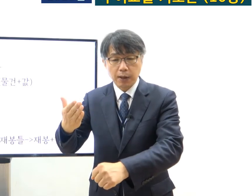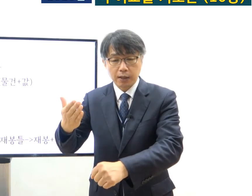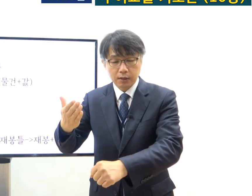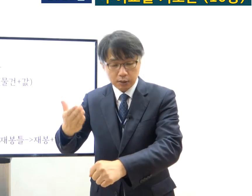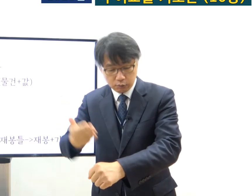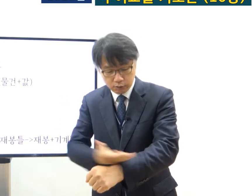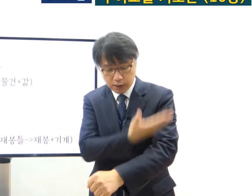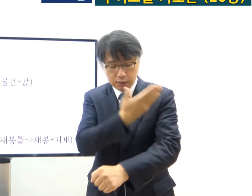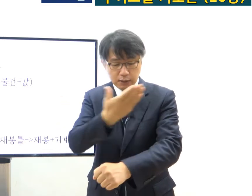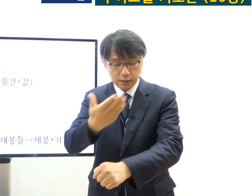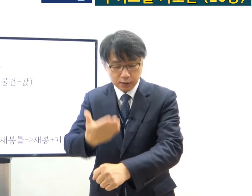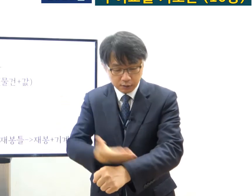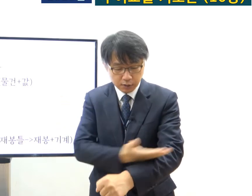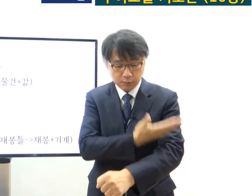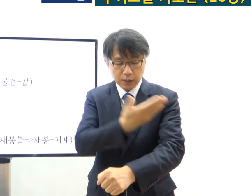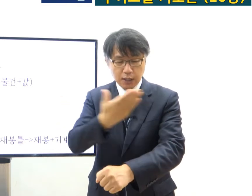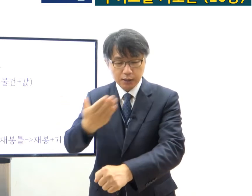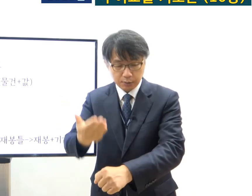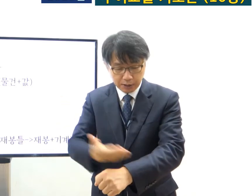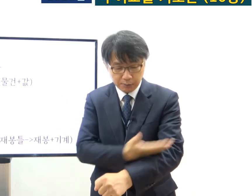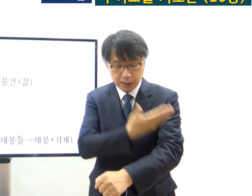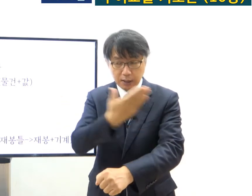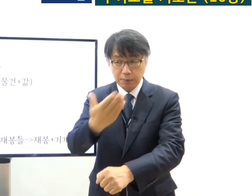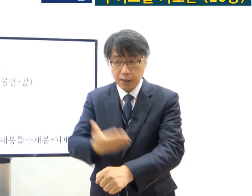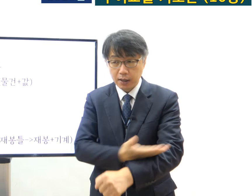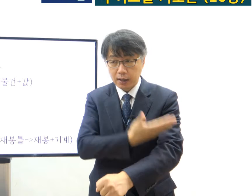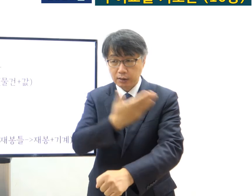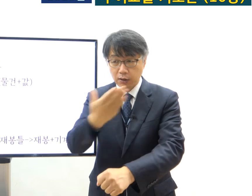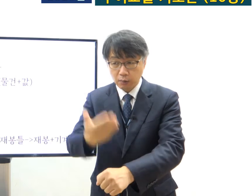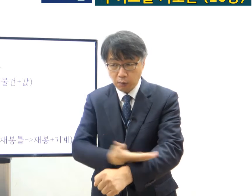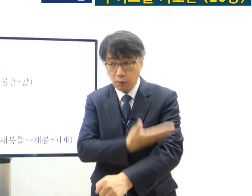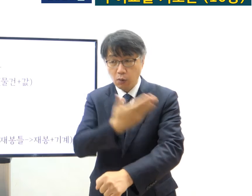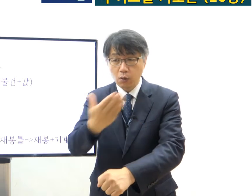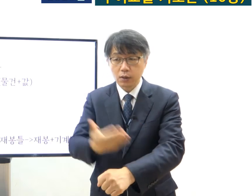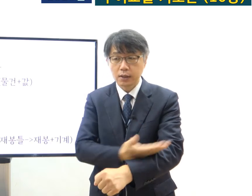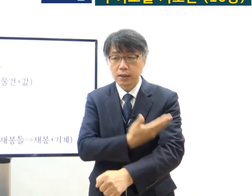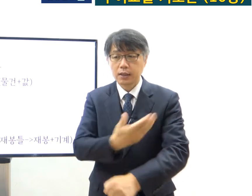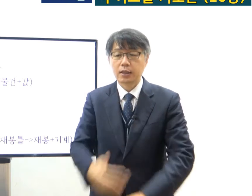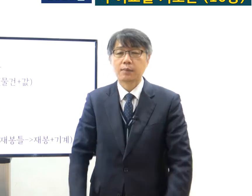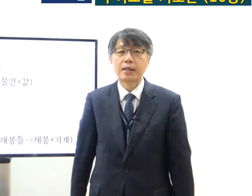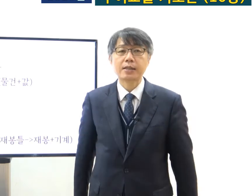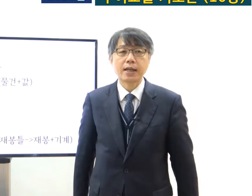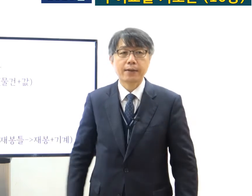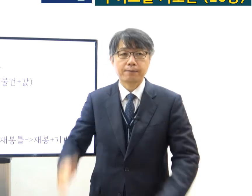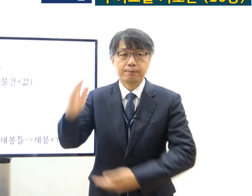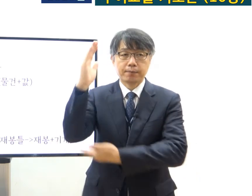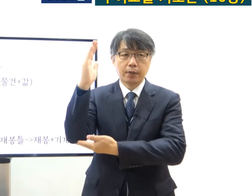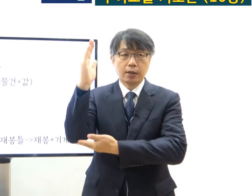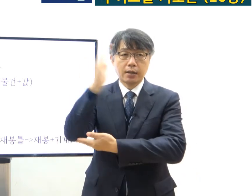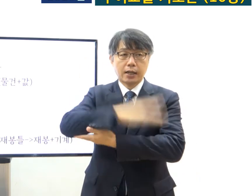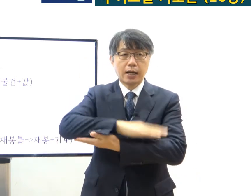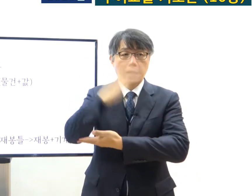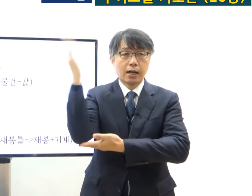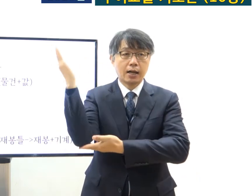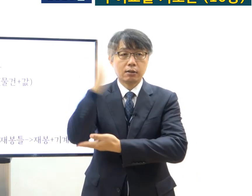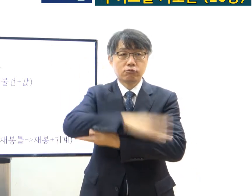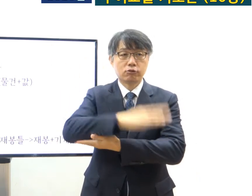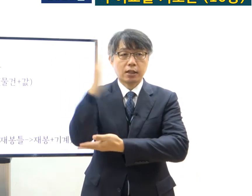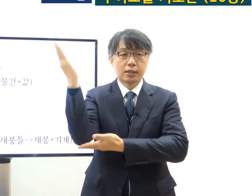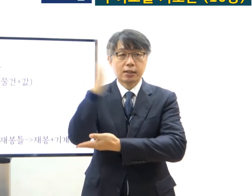같은 거 가지고 쫙 깎는 것처럼 생각하시면 됩니다. 대패 깎는 거. 목공. 그 다음에 인쇄. 하나, 둘 이렇게 착착 찍는